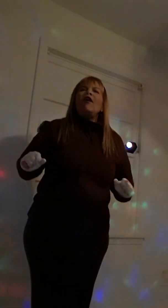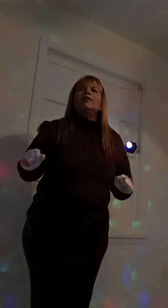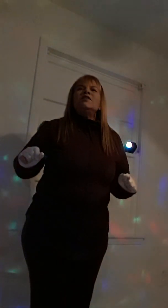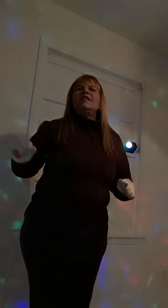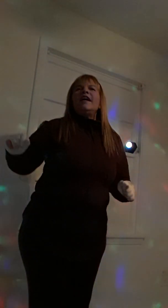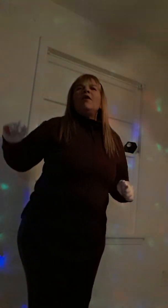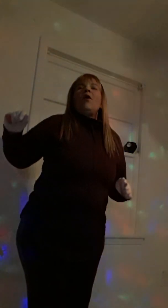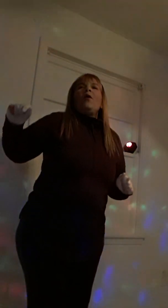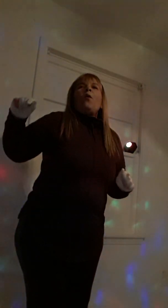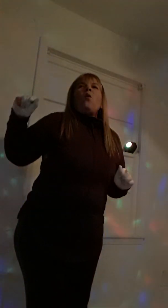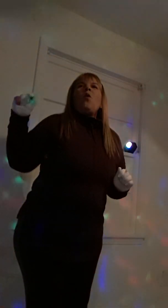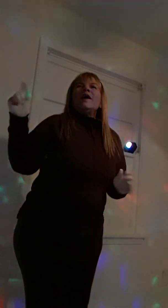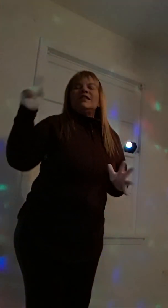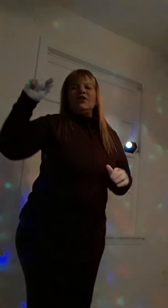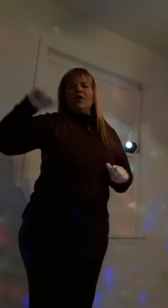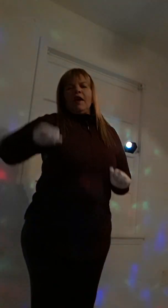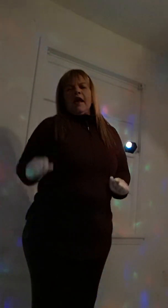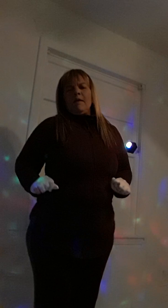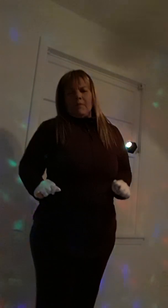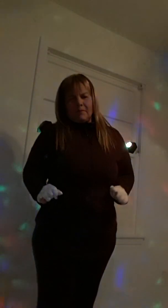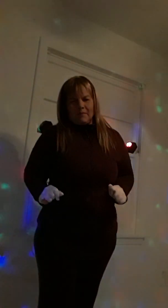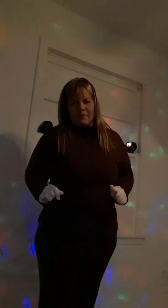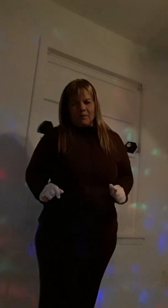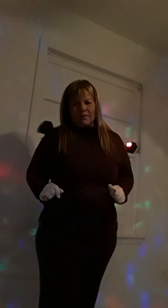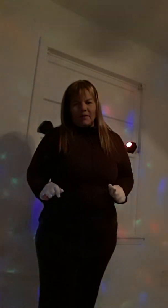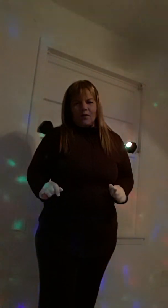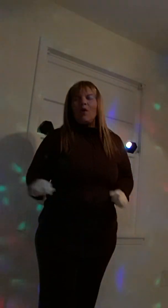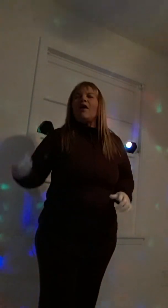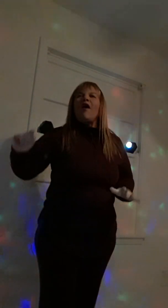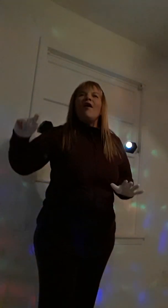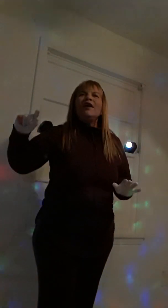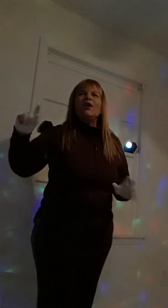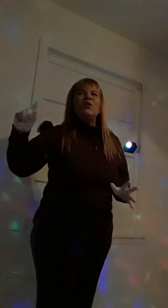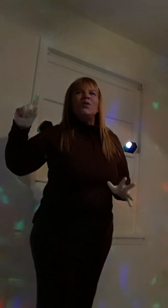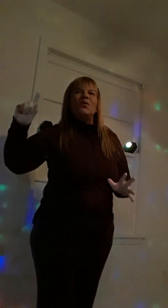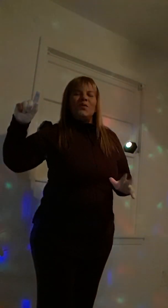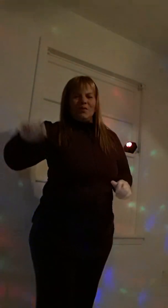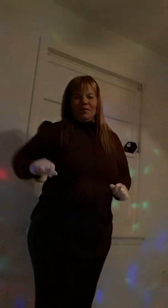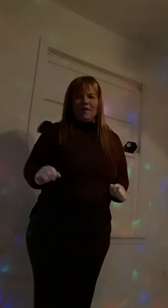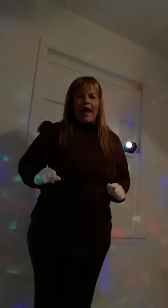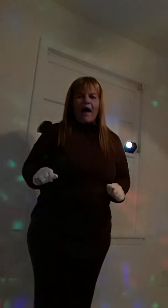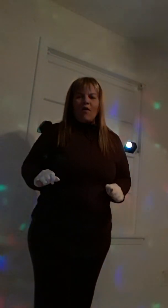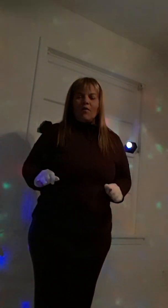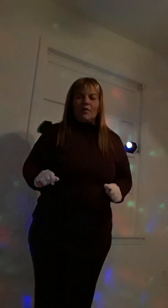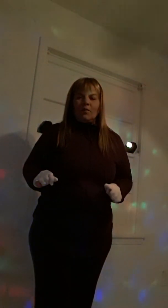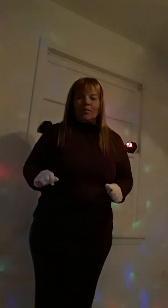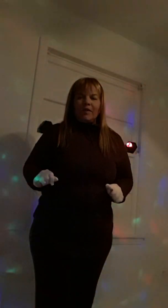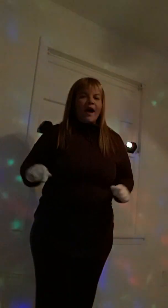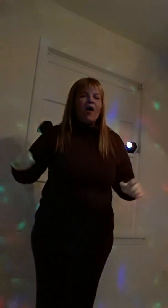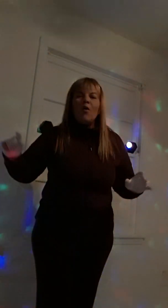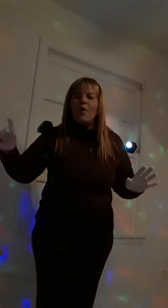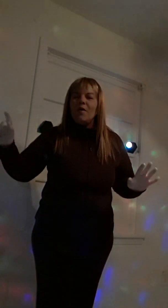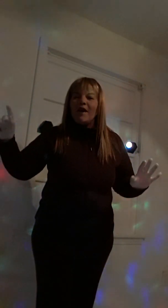to say, what's your name? Where are you now? How old are